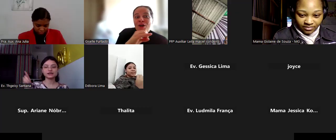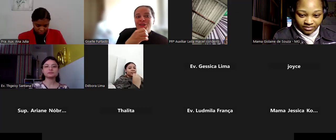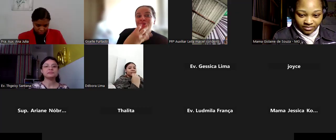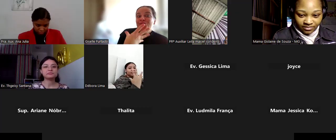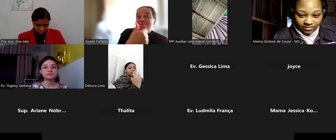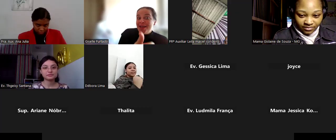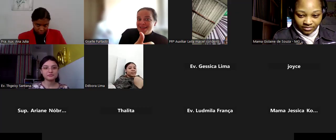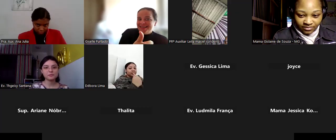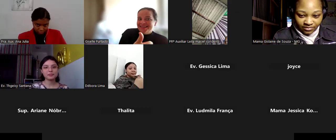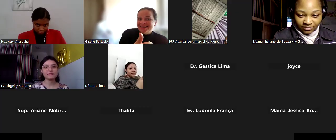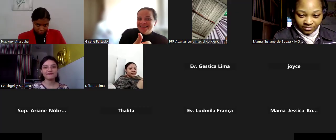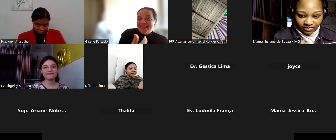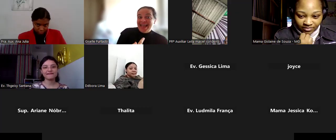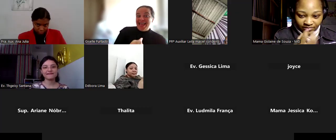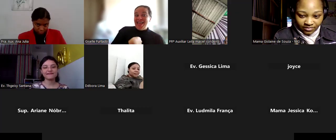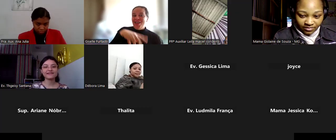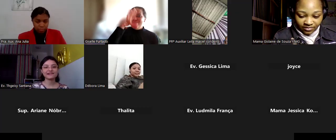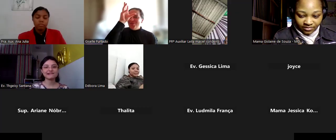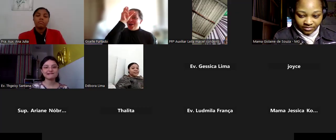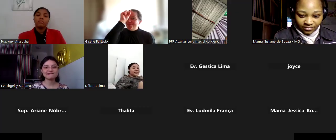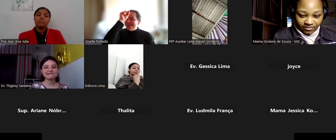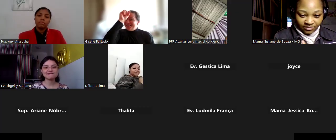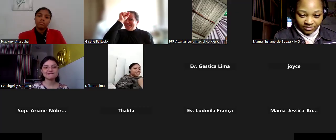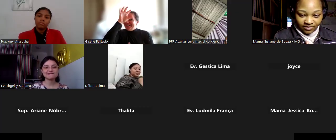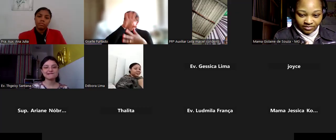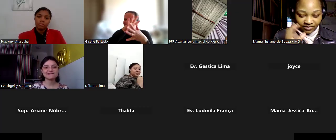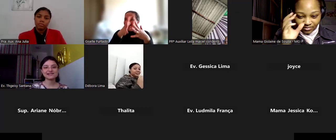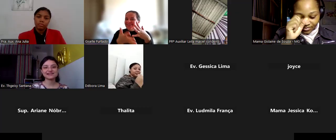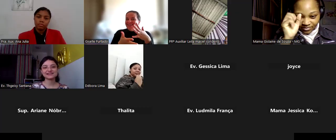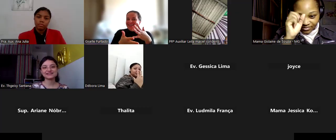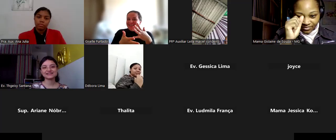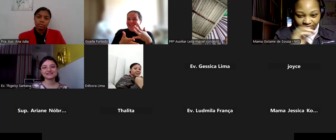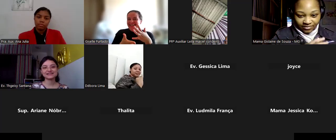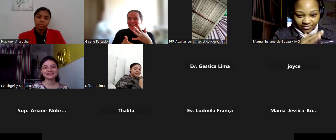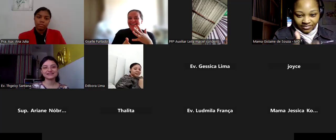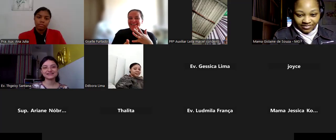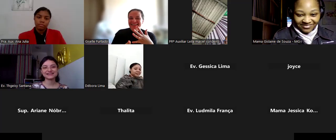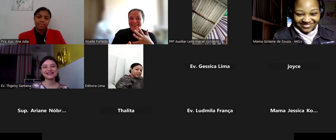Oi, tudo bem? Eu aprendendo Libras.